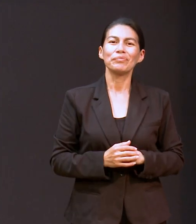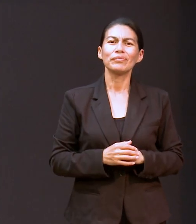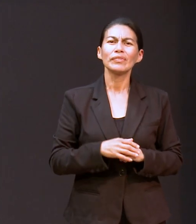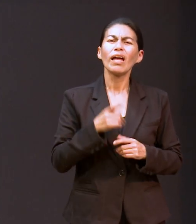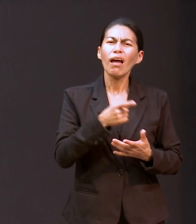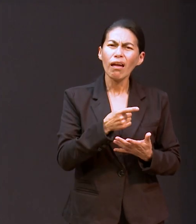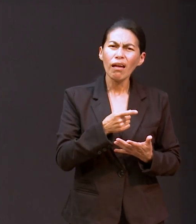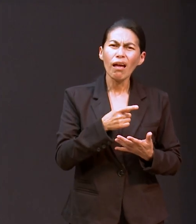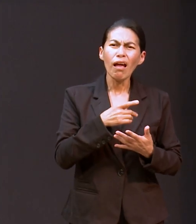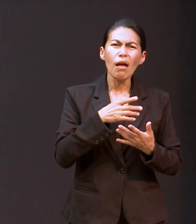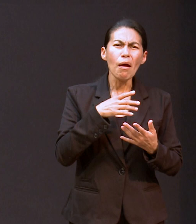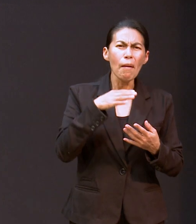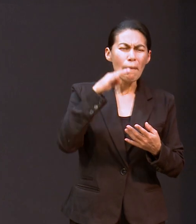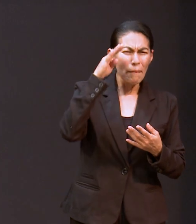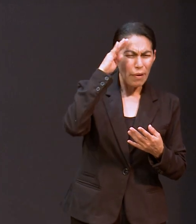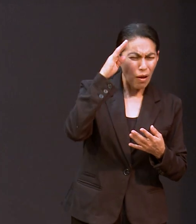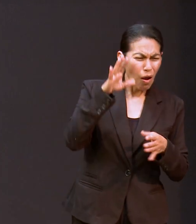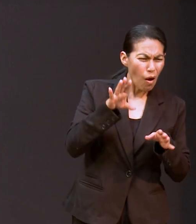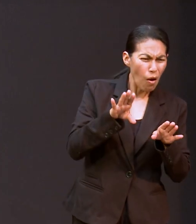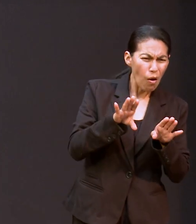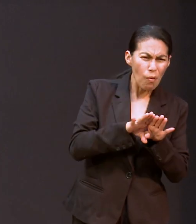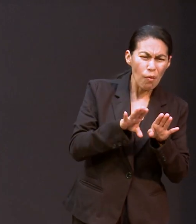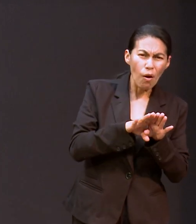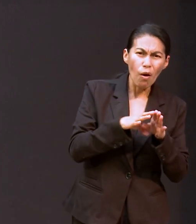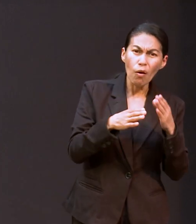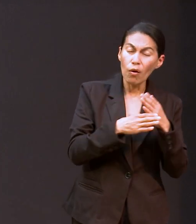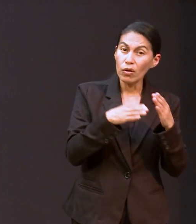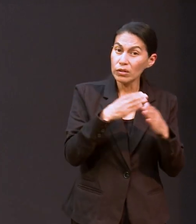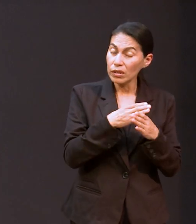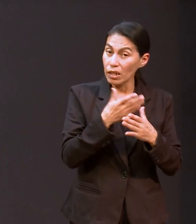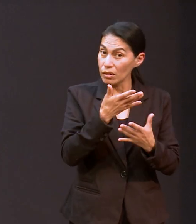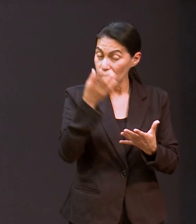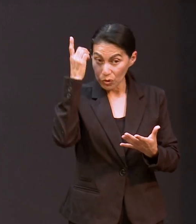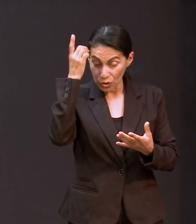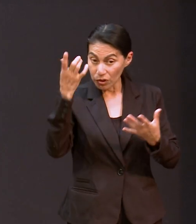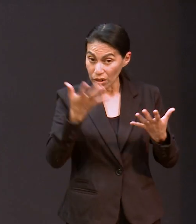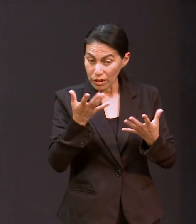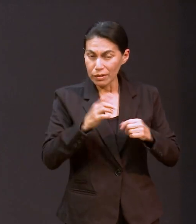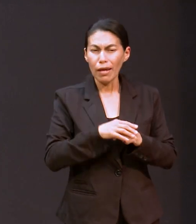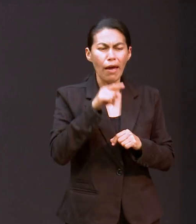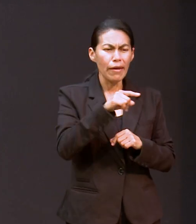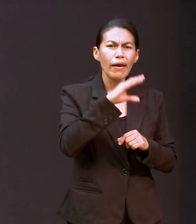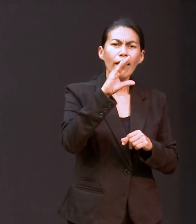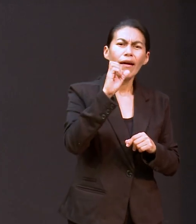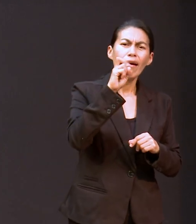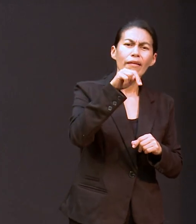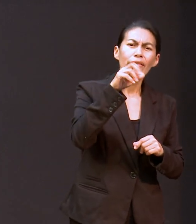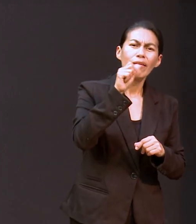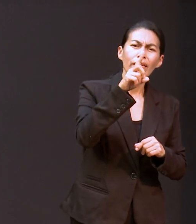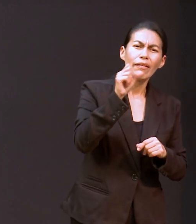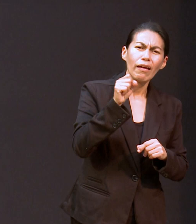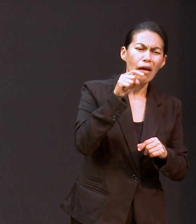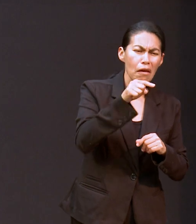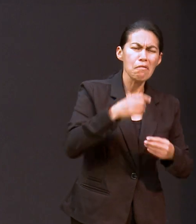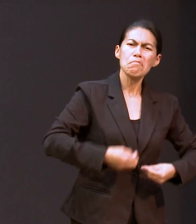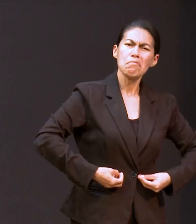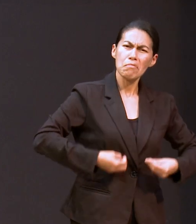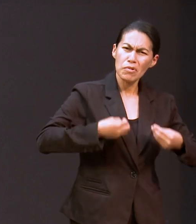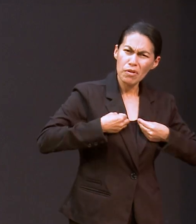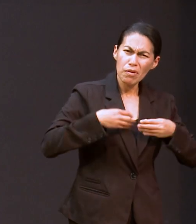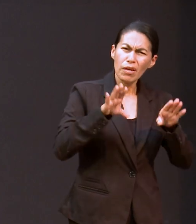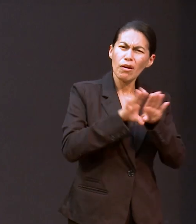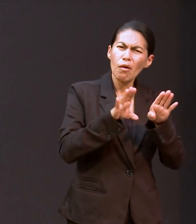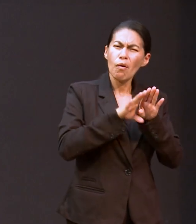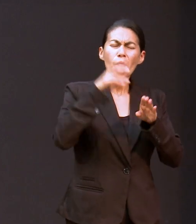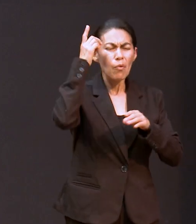cuán grandes cosas ha hecho Dios por él por su familia y cómo